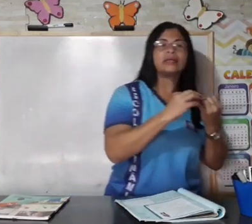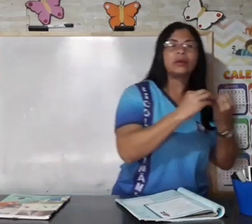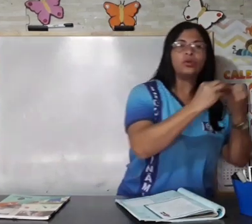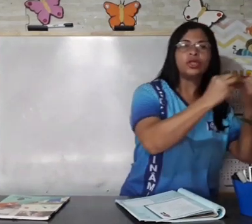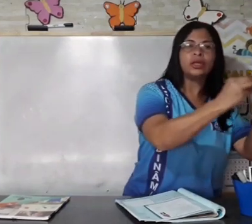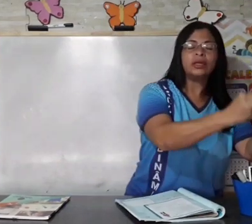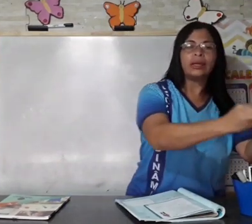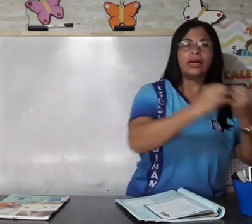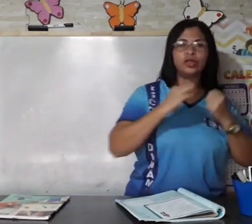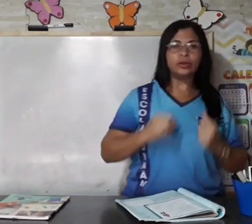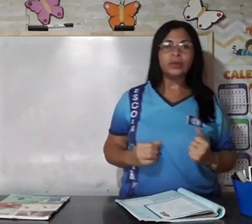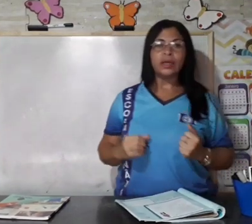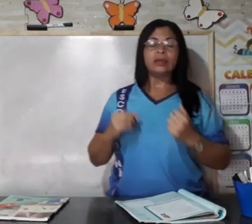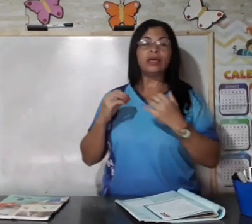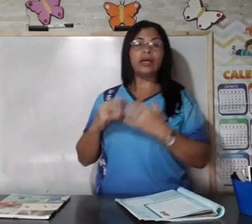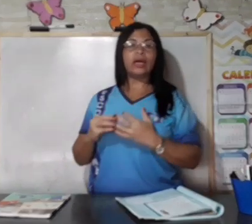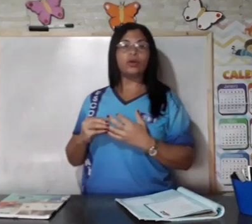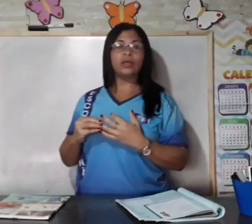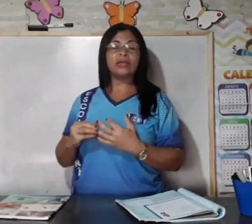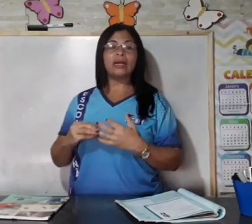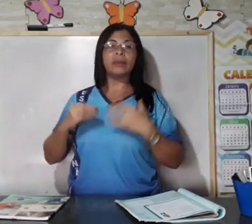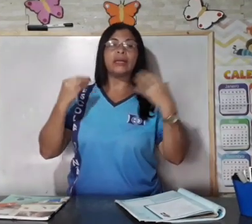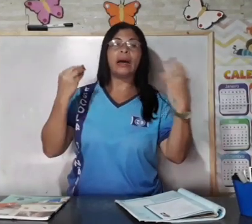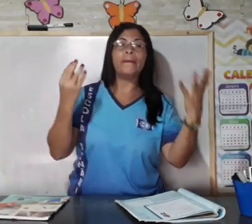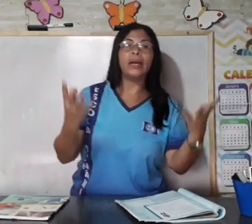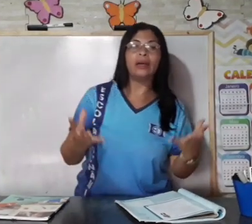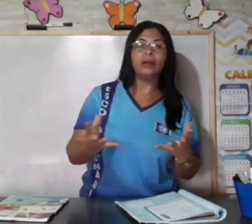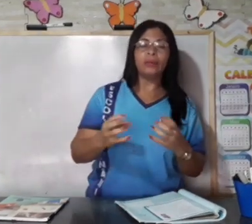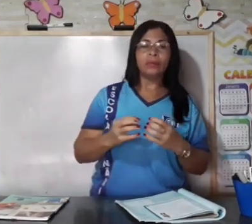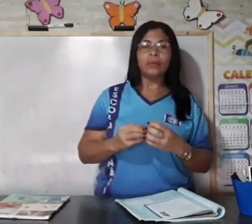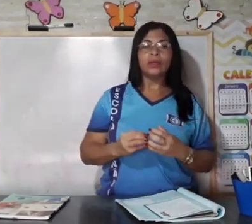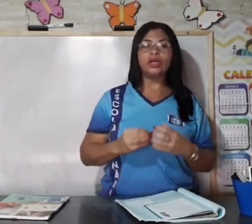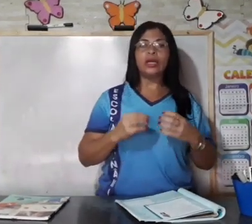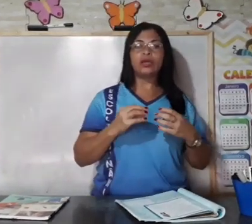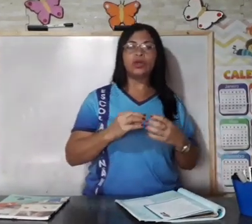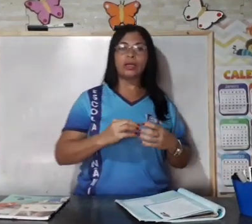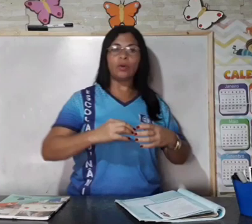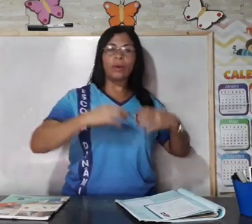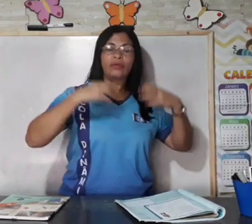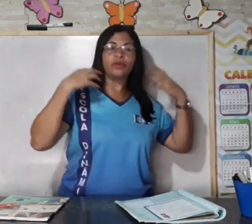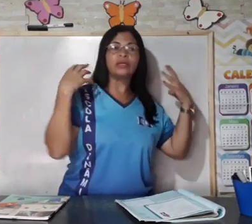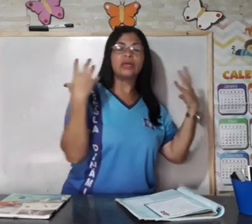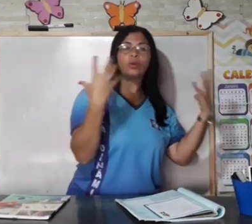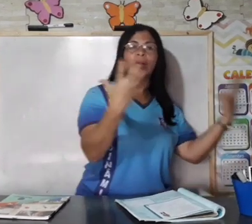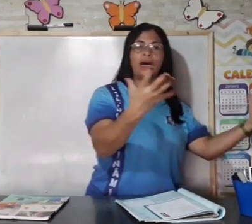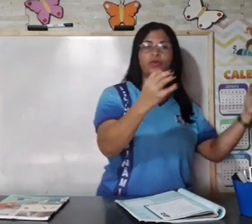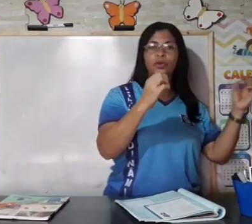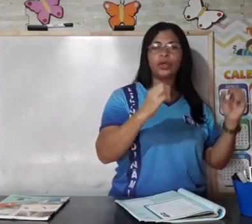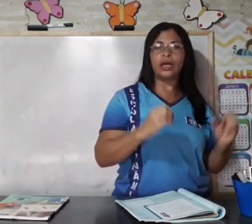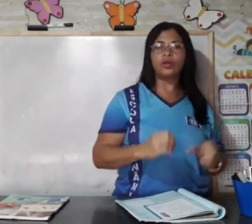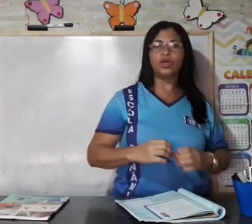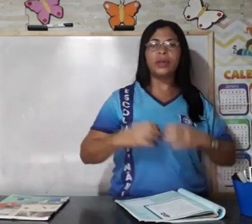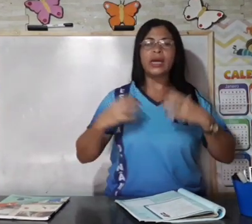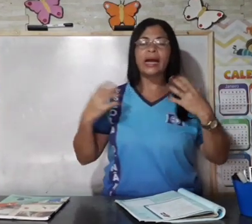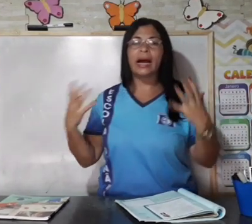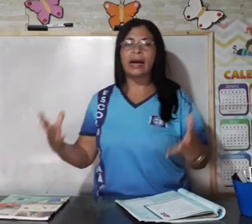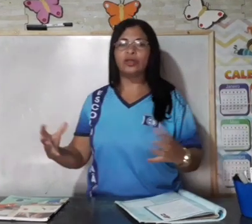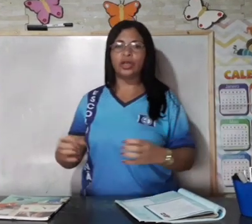com dignidade, direito de se alimentar bem, direito de ter uma vida saudável, direito de brincar, direito